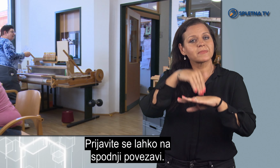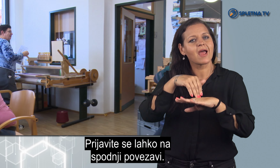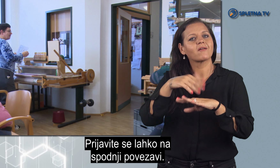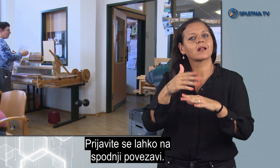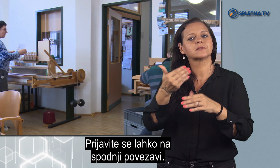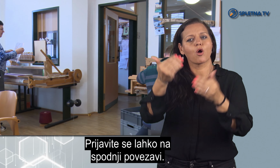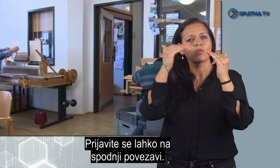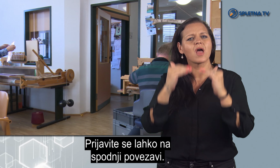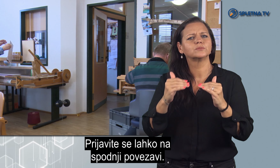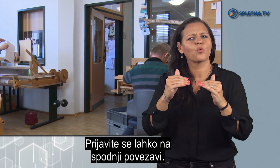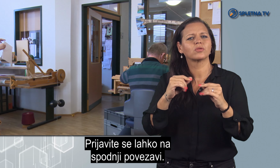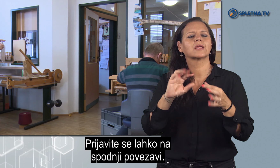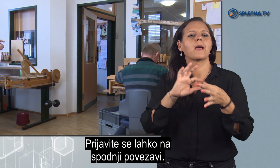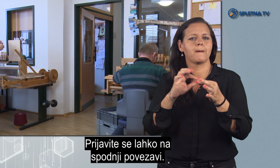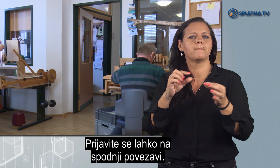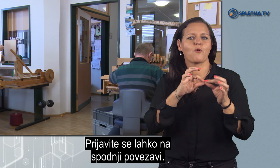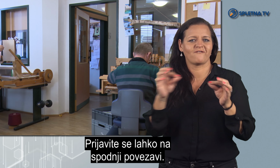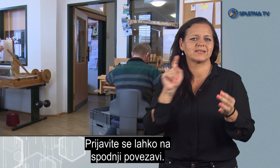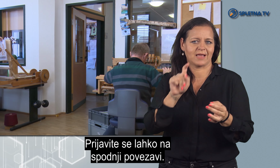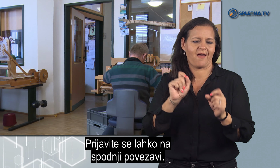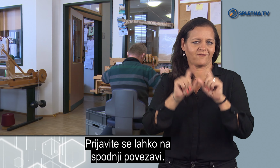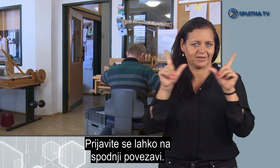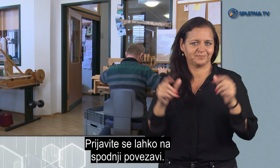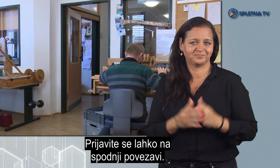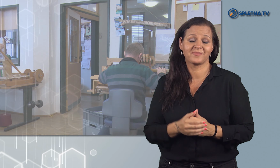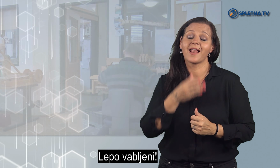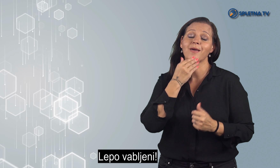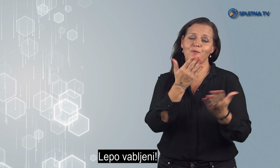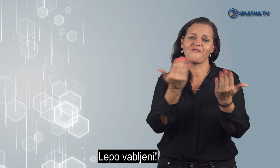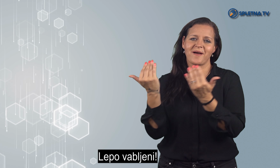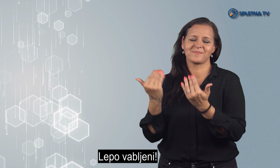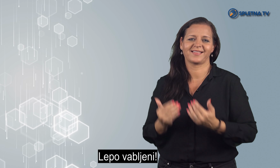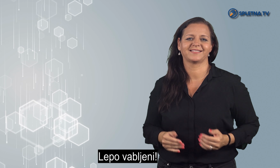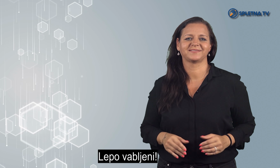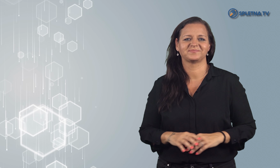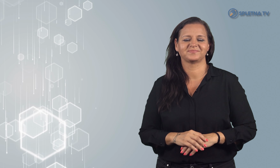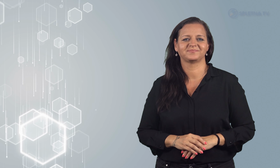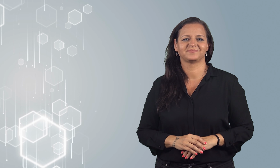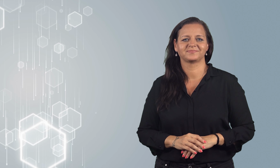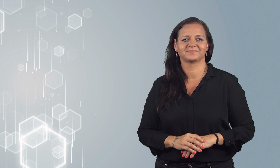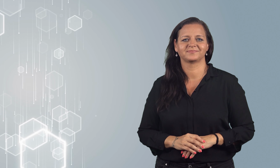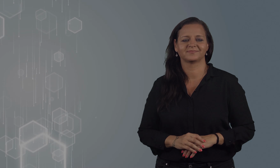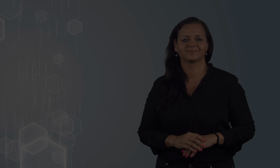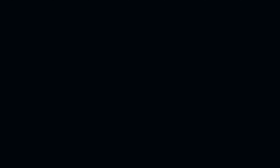znakovni jezik. Prijavite se lahko na spodnji povezavi. Lepo vabljeni.